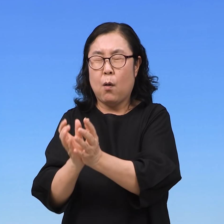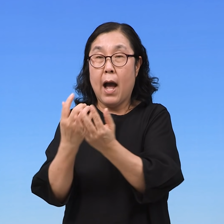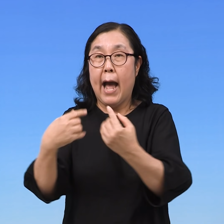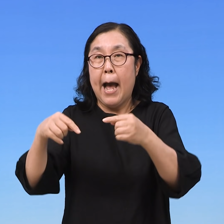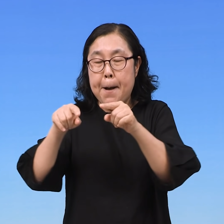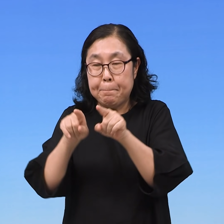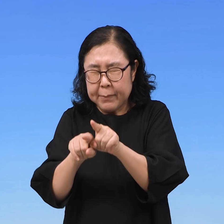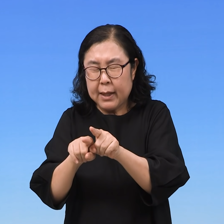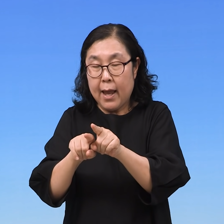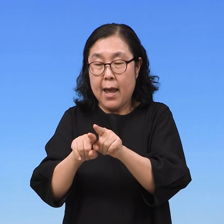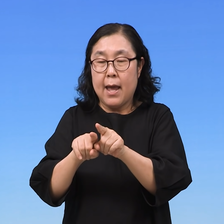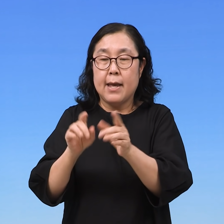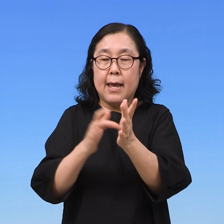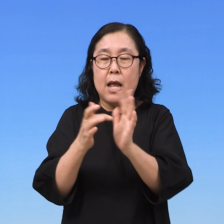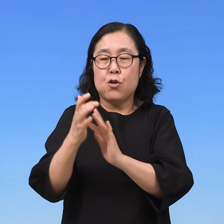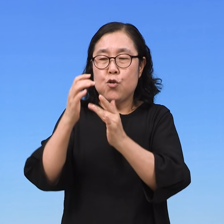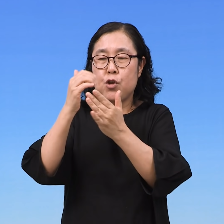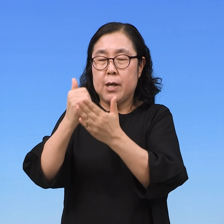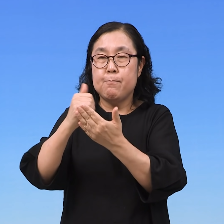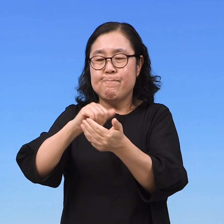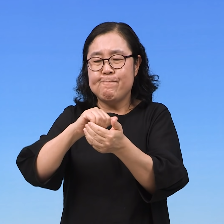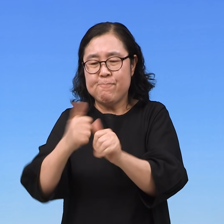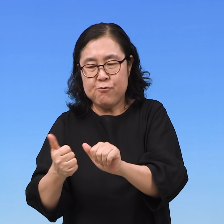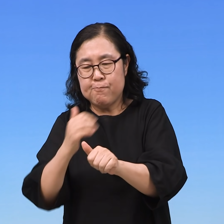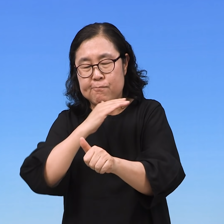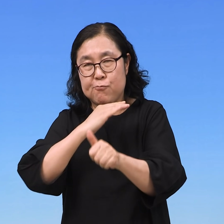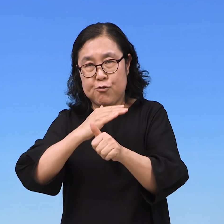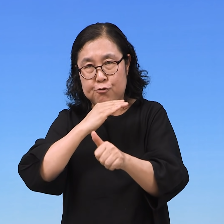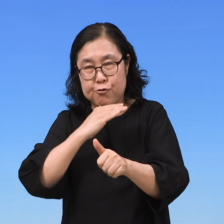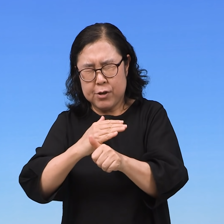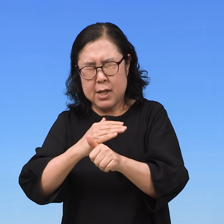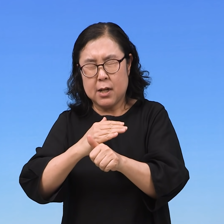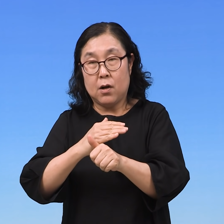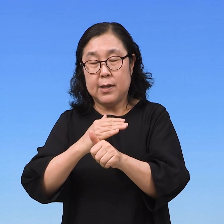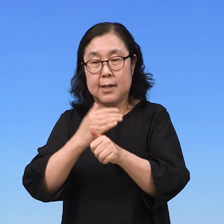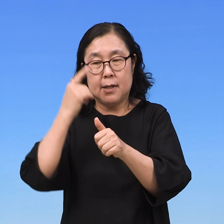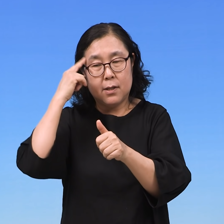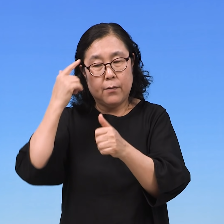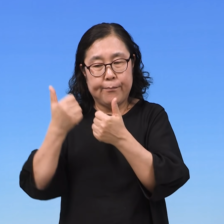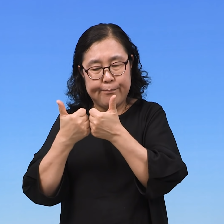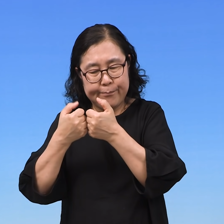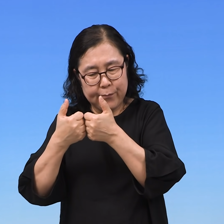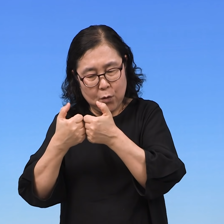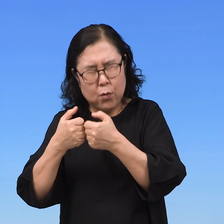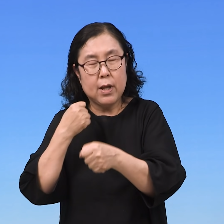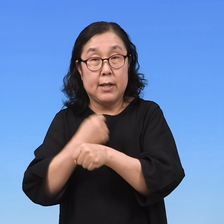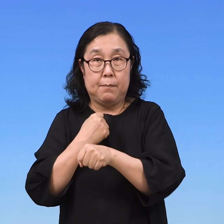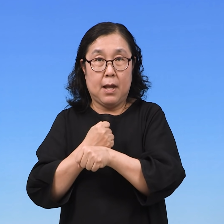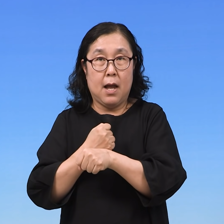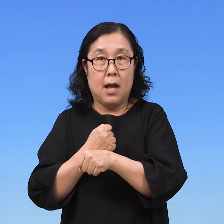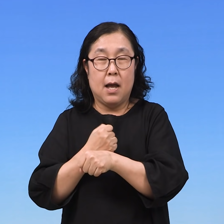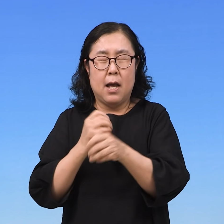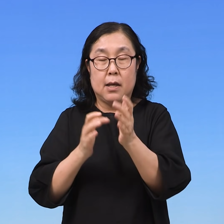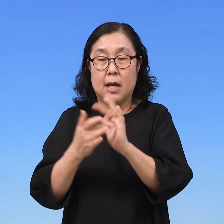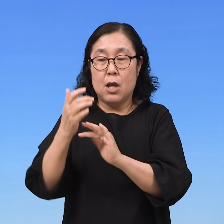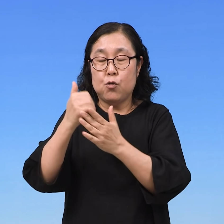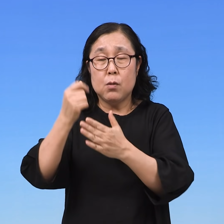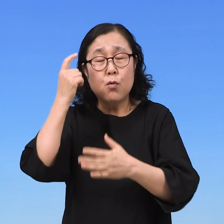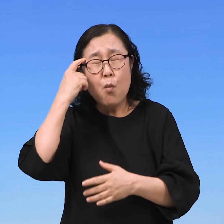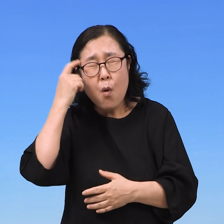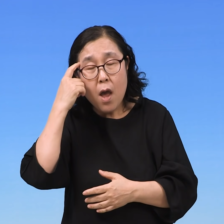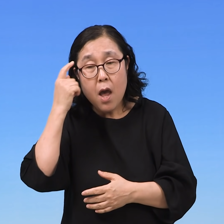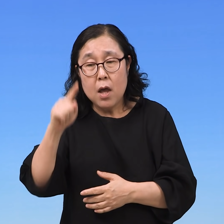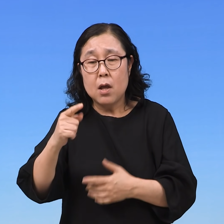하여 예수를 죽일까 의논하니라. 아니, 왜 예수님은 이런 위기를 자초하시느냐고요? 아니, 왜